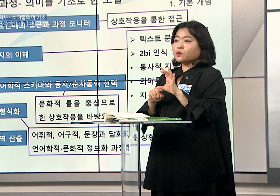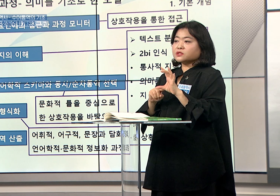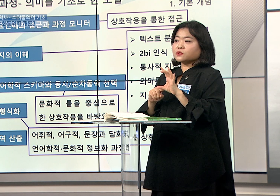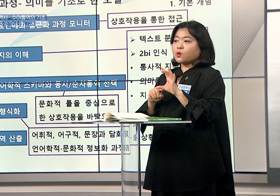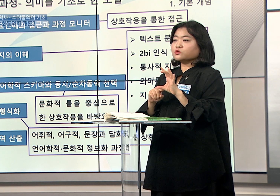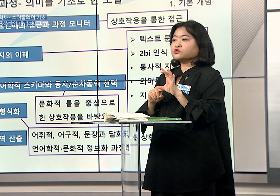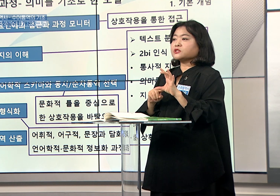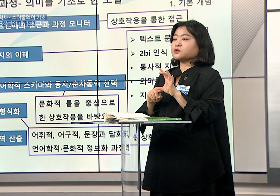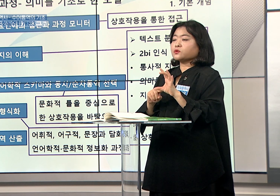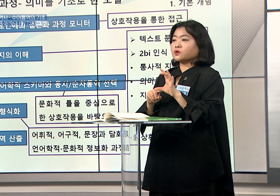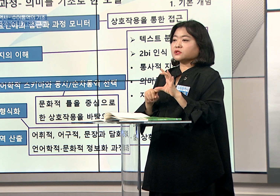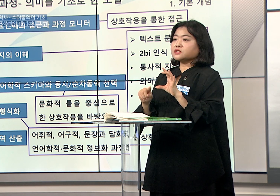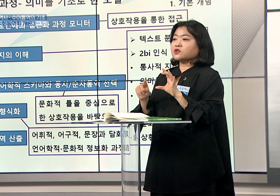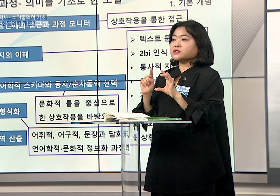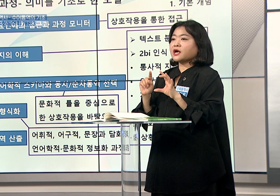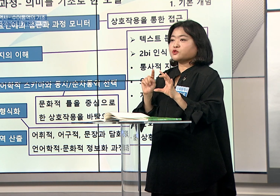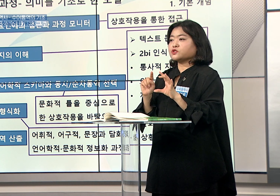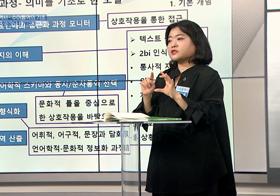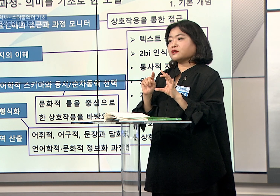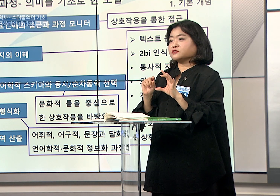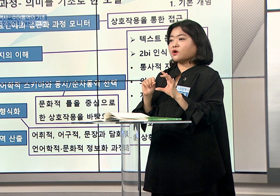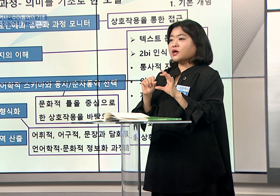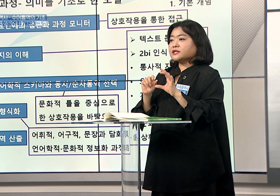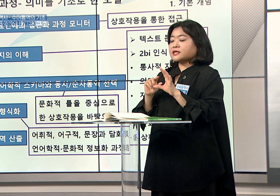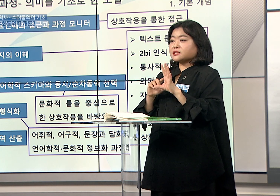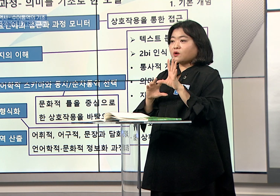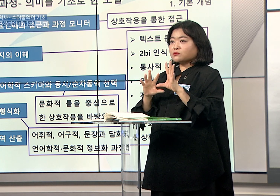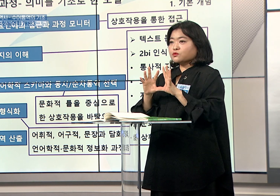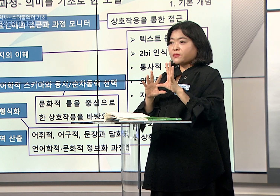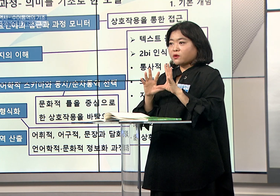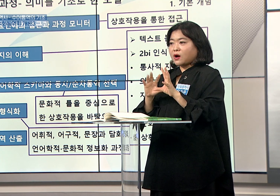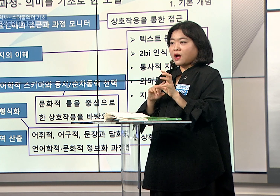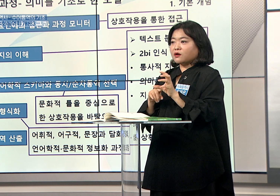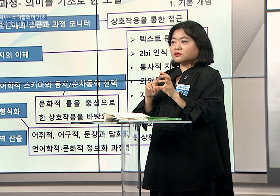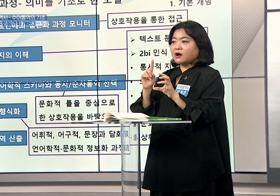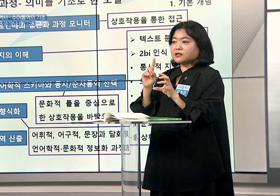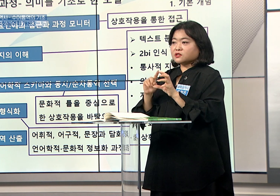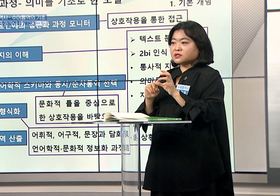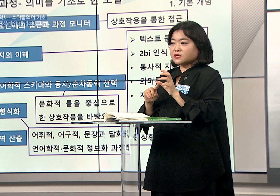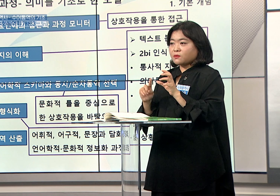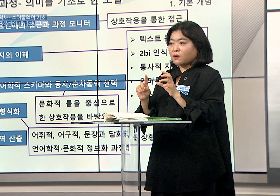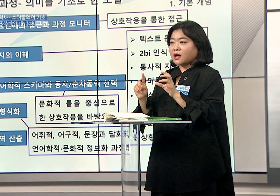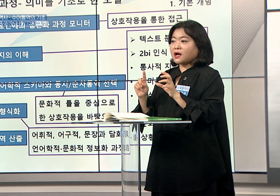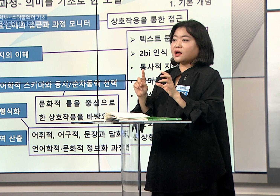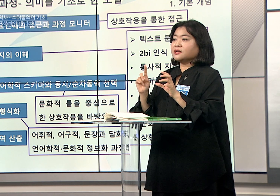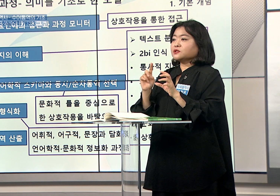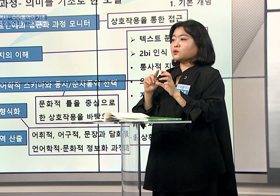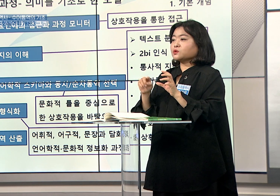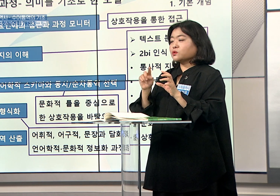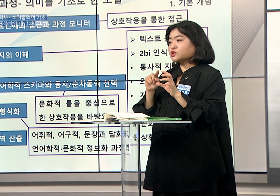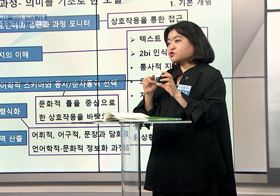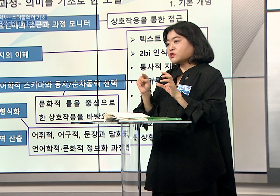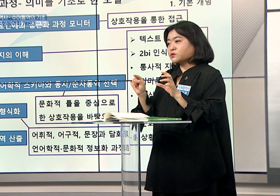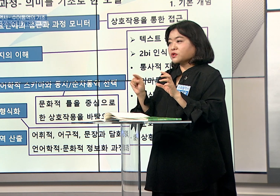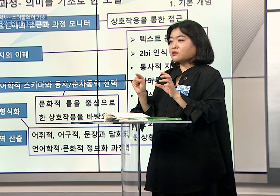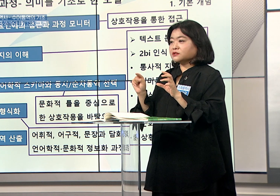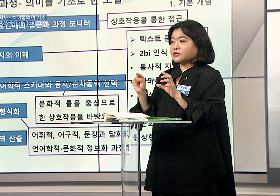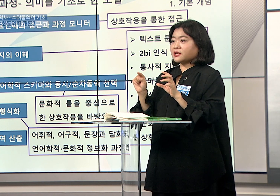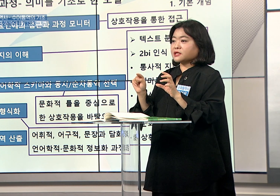동시 혹은 순차 통역을 선택할 수 있다는 거죠. 자, 상황 문맥과 언어학적 스키마와 또 동시 순차 통역